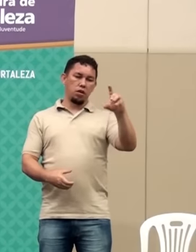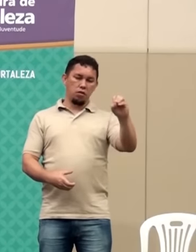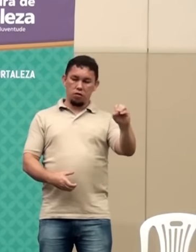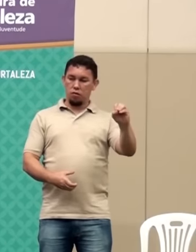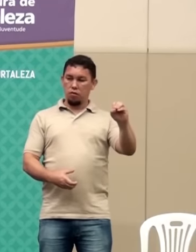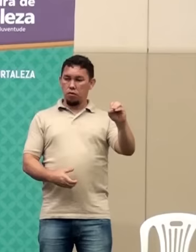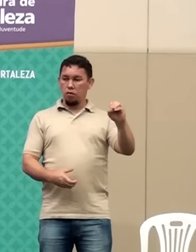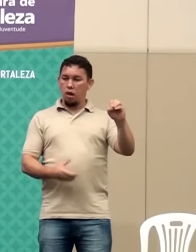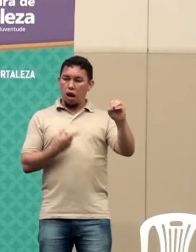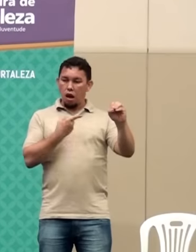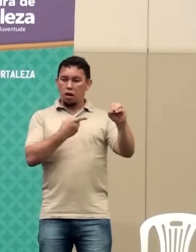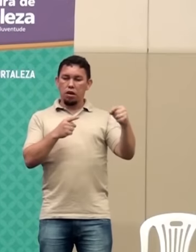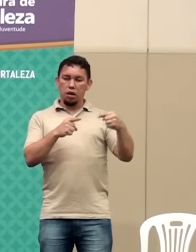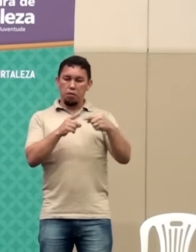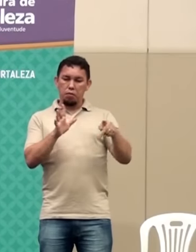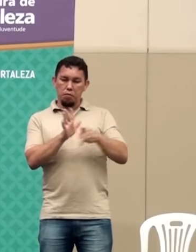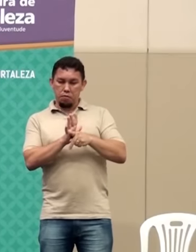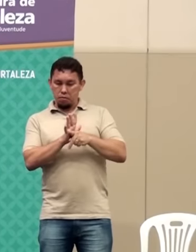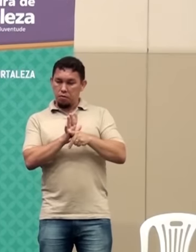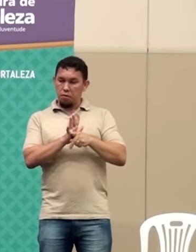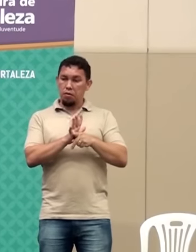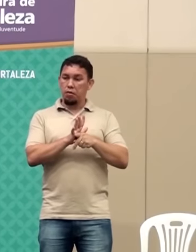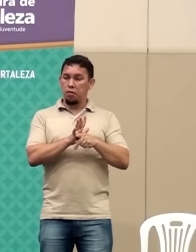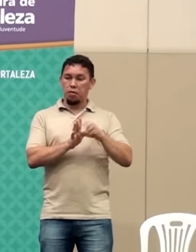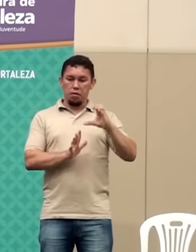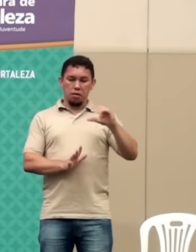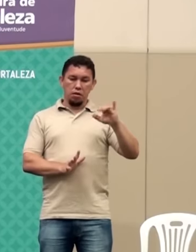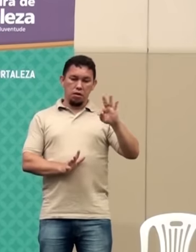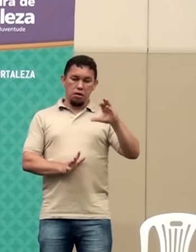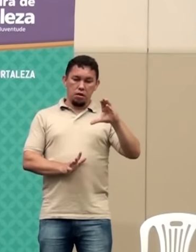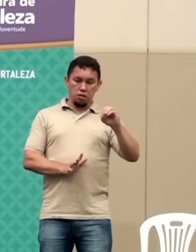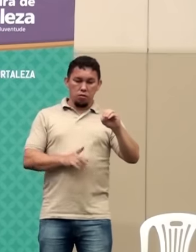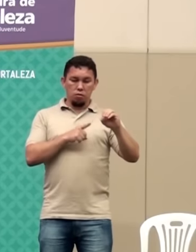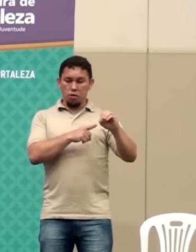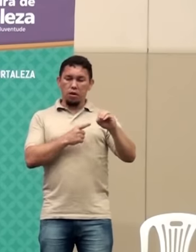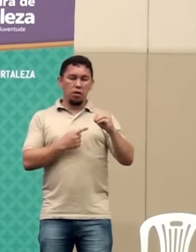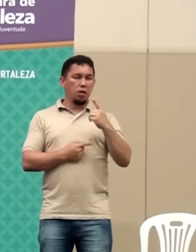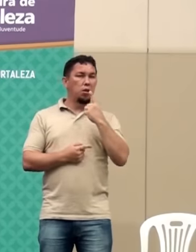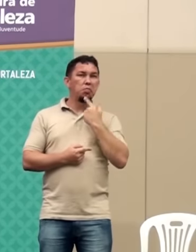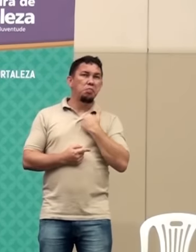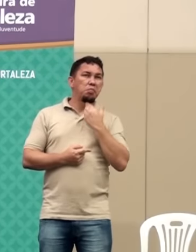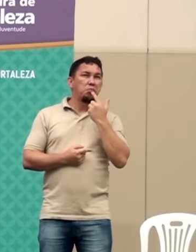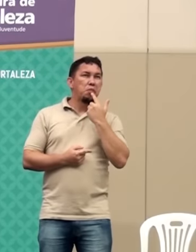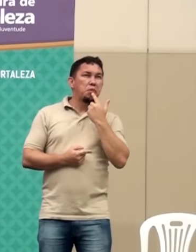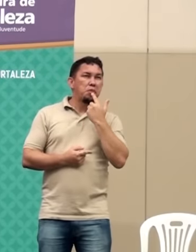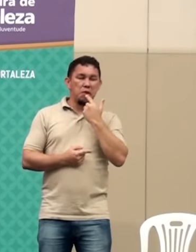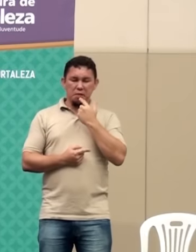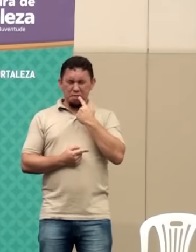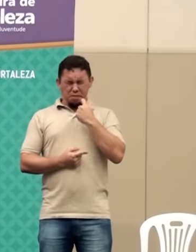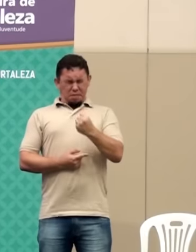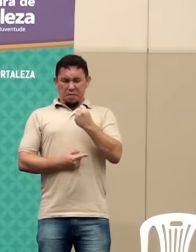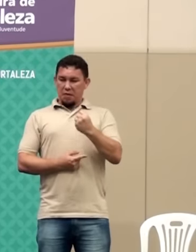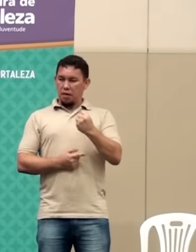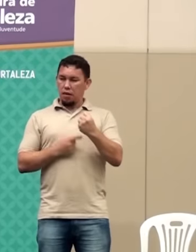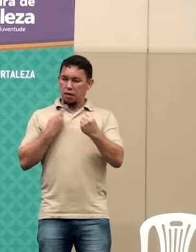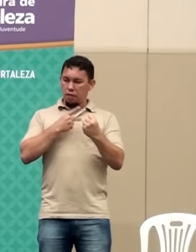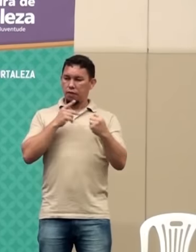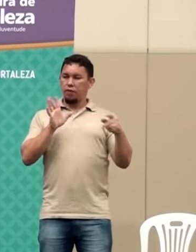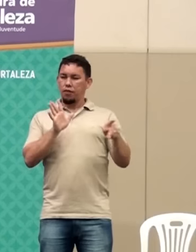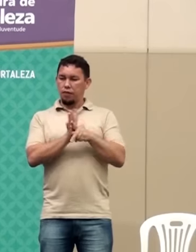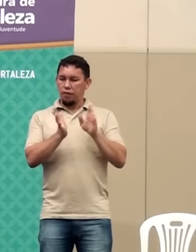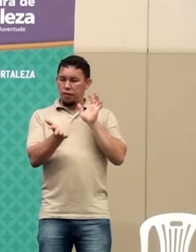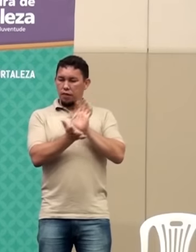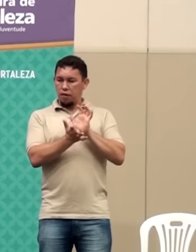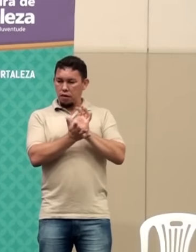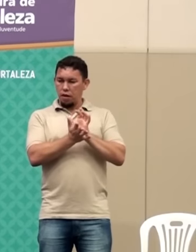é o ácido cítrico. Então, todos os ácidos têm sabor azedo. Essa é uma propriedade dessa função